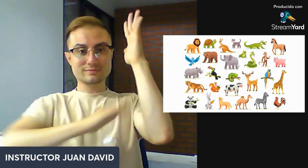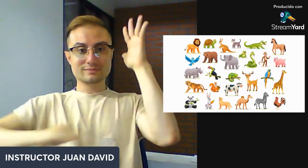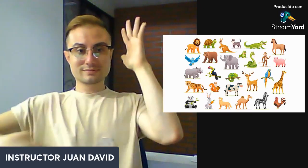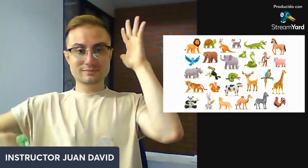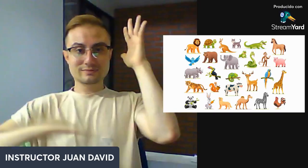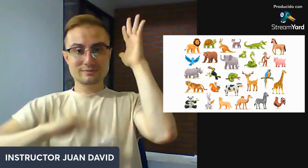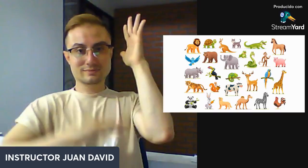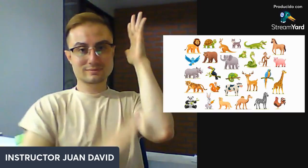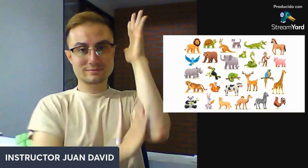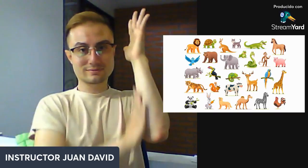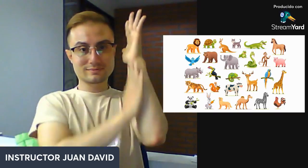Ardilla.